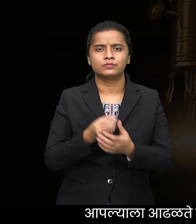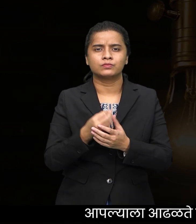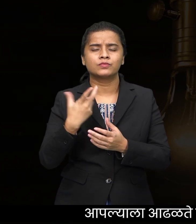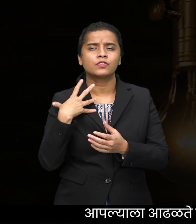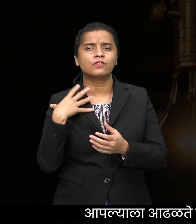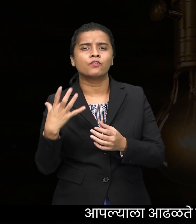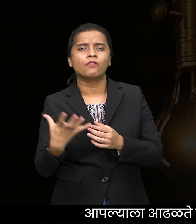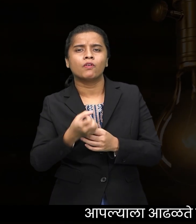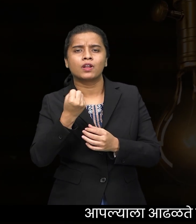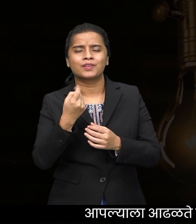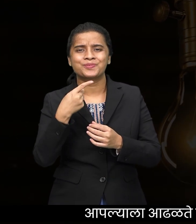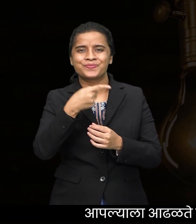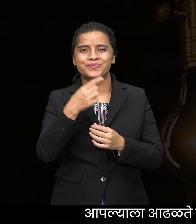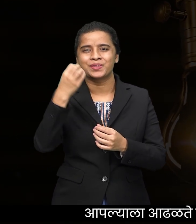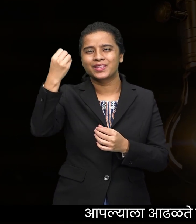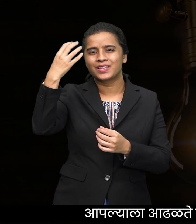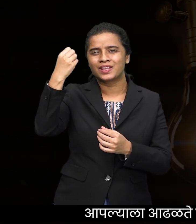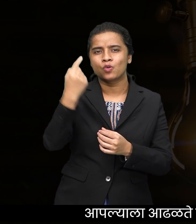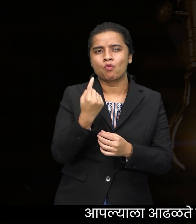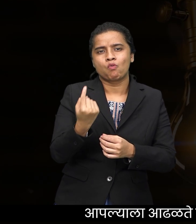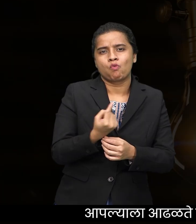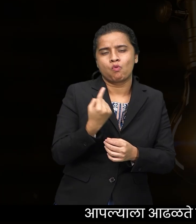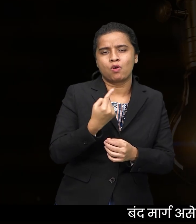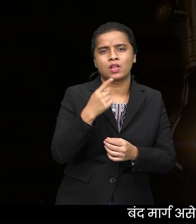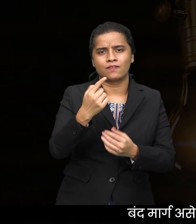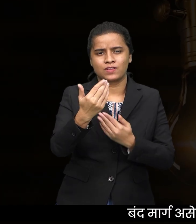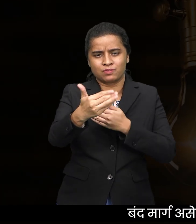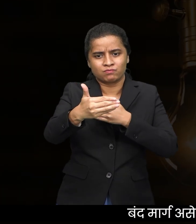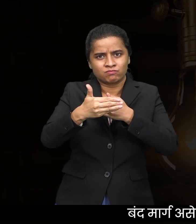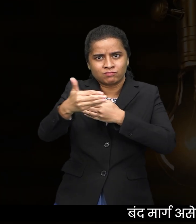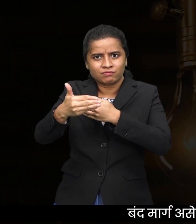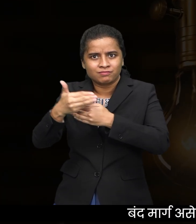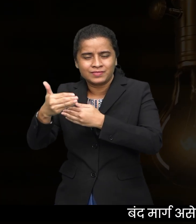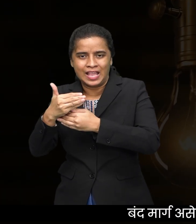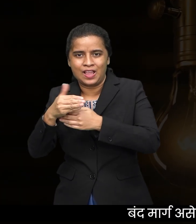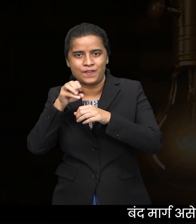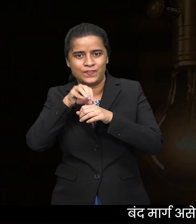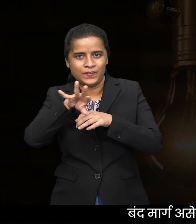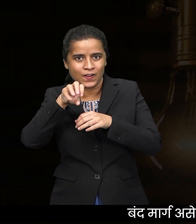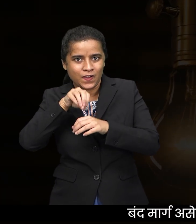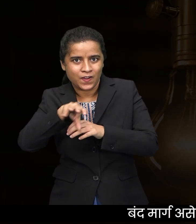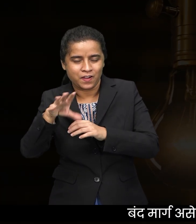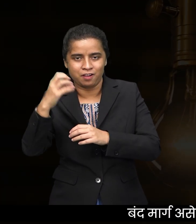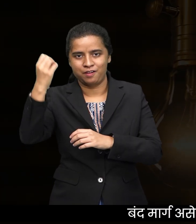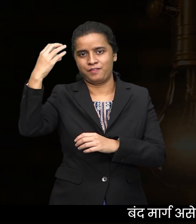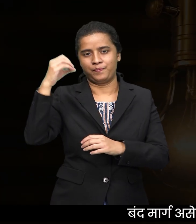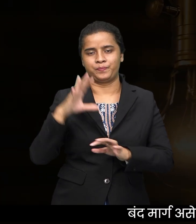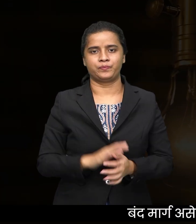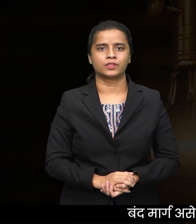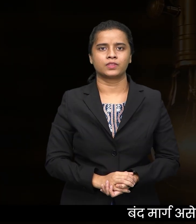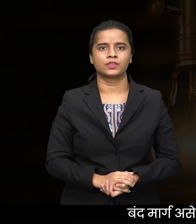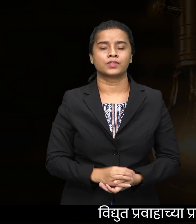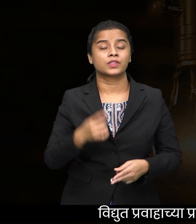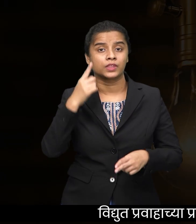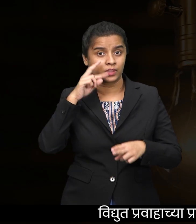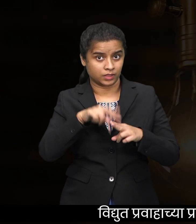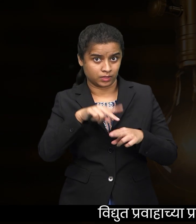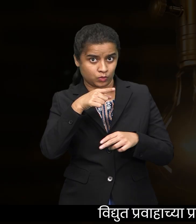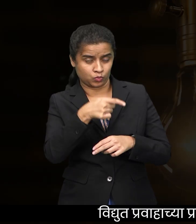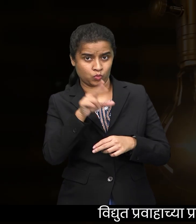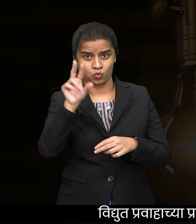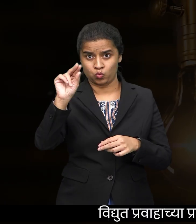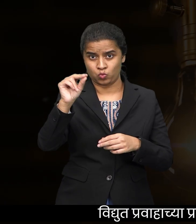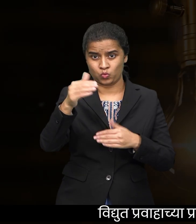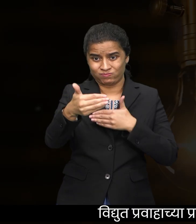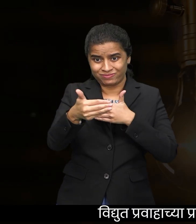आपल्याला आढळते की विद्युत प्रवाहाच्या प्रवाहासाठी बंद मार्ग असेल तरच दिवा प्रकाशतो. विद्युत